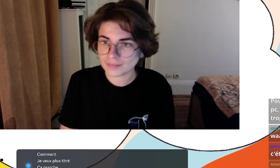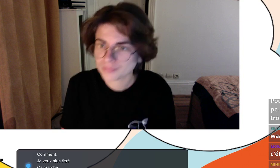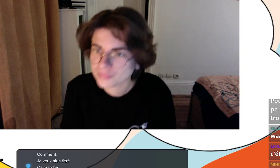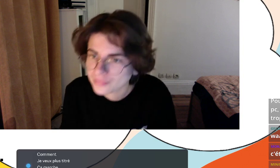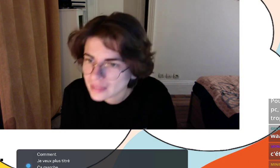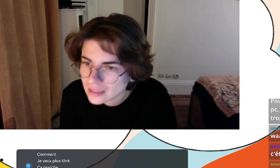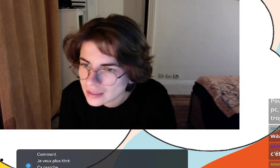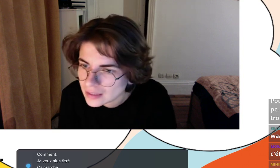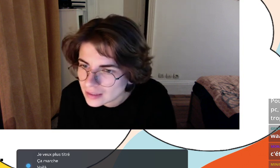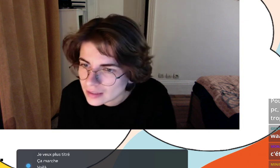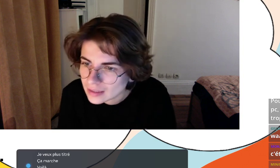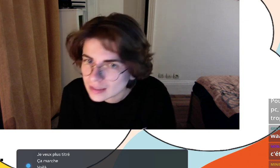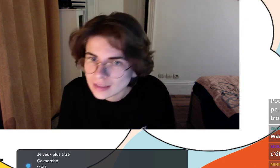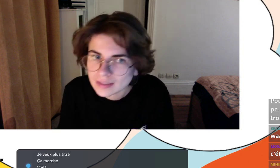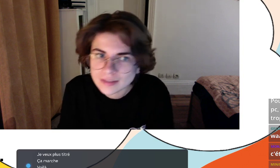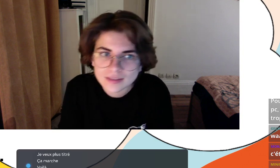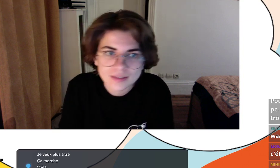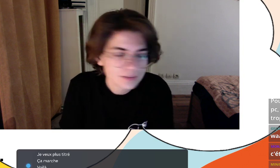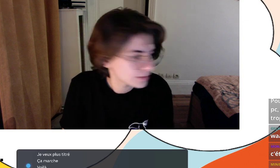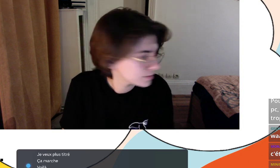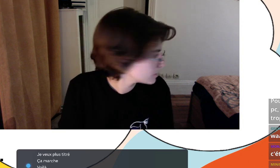Voilà.